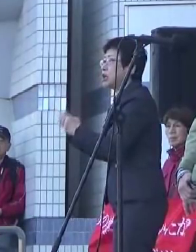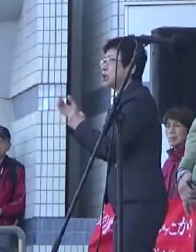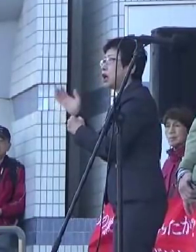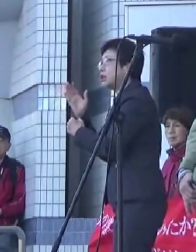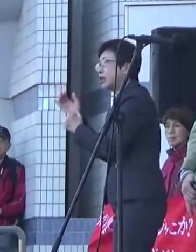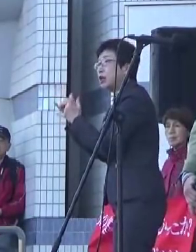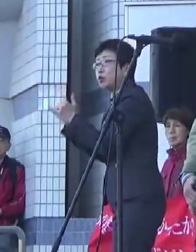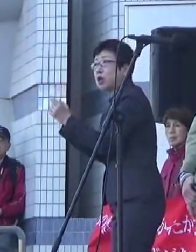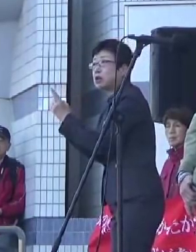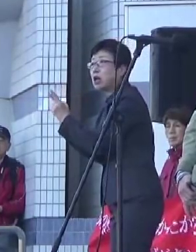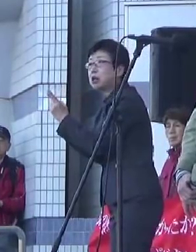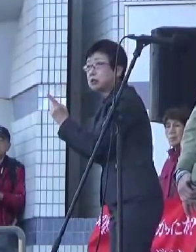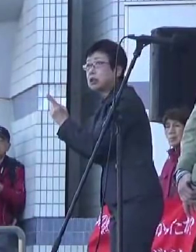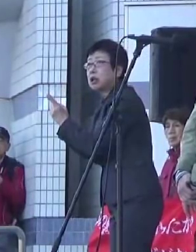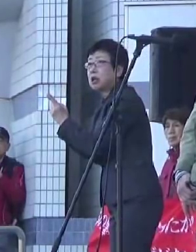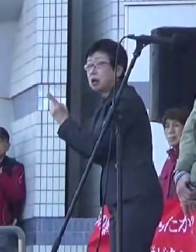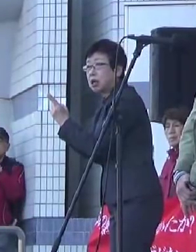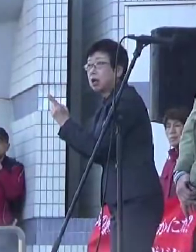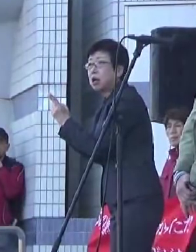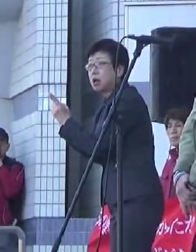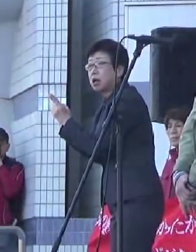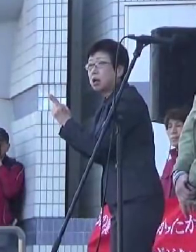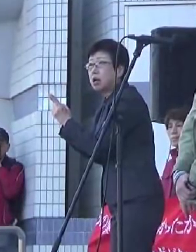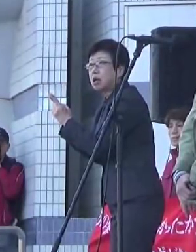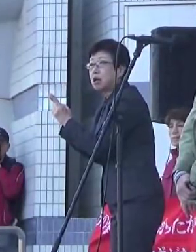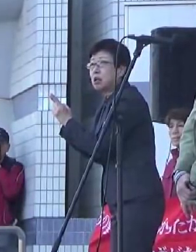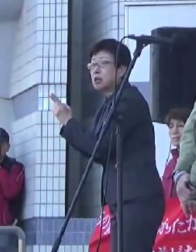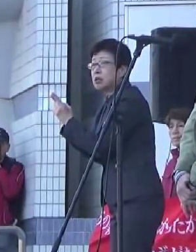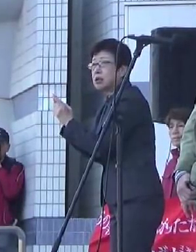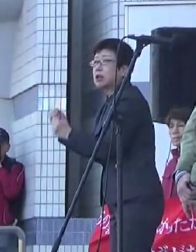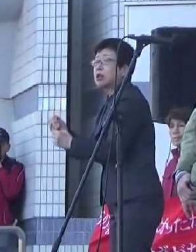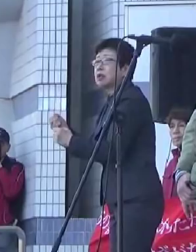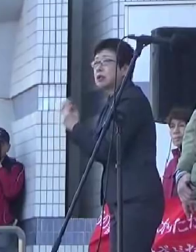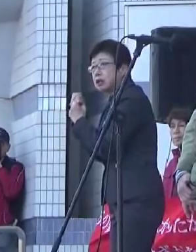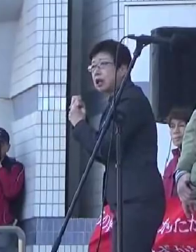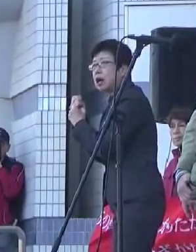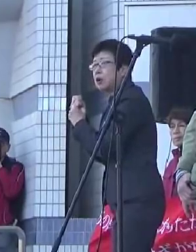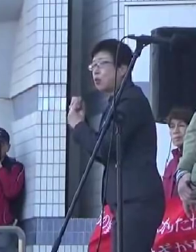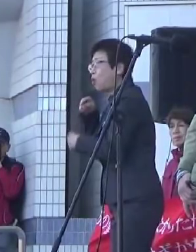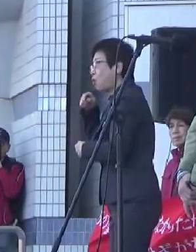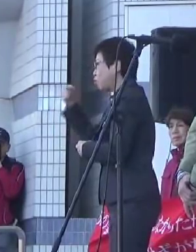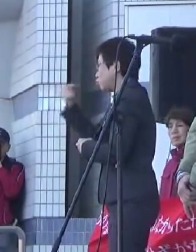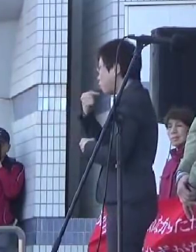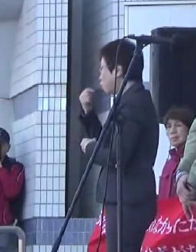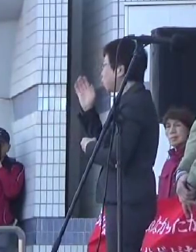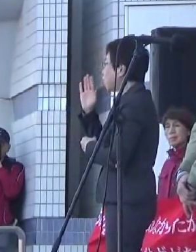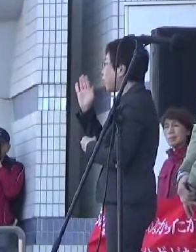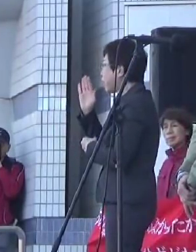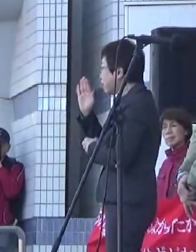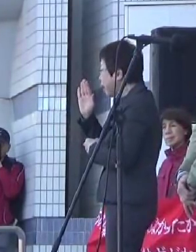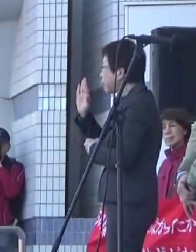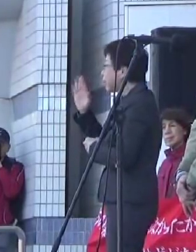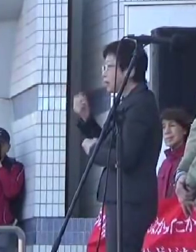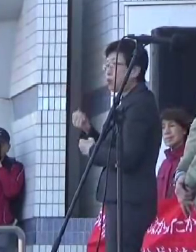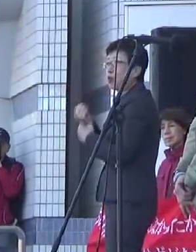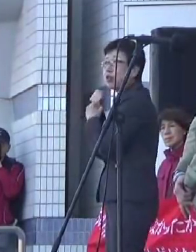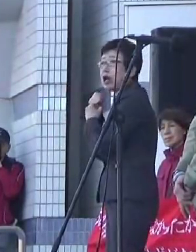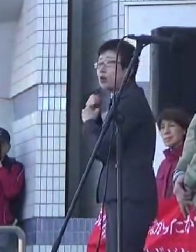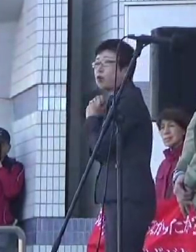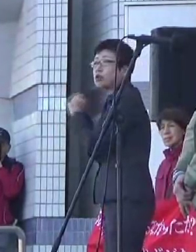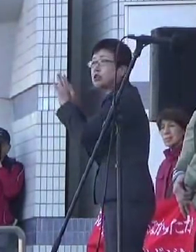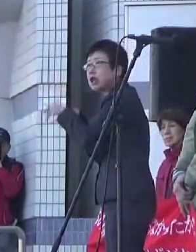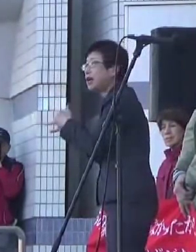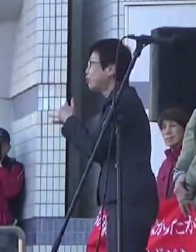に対して避難が来た人たちでも、避難のしろと言われないで避難した人たち、これ